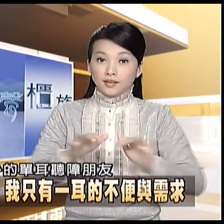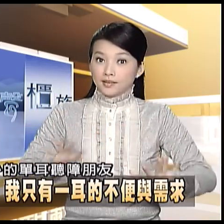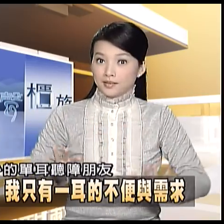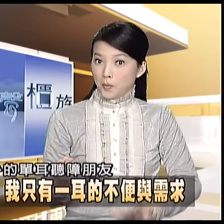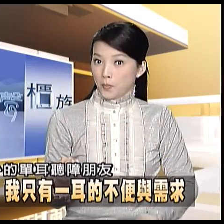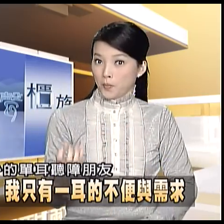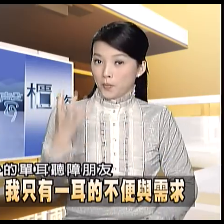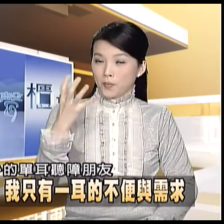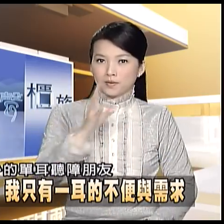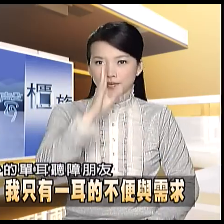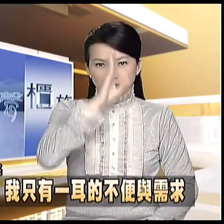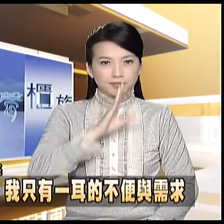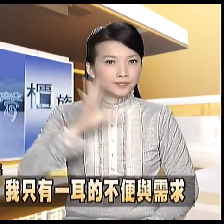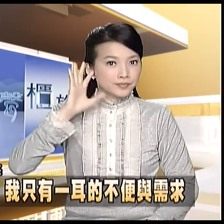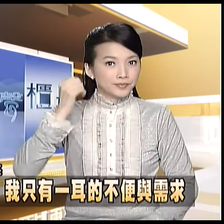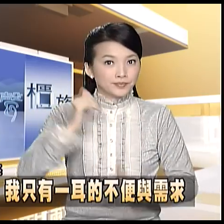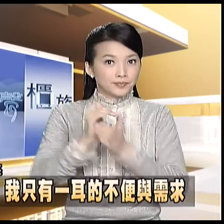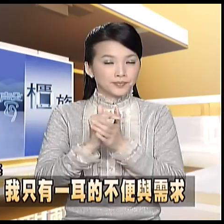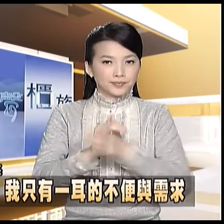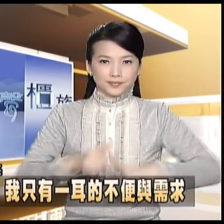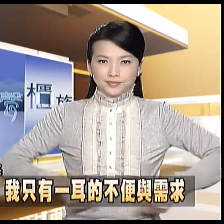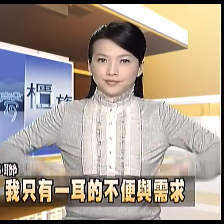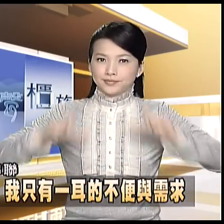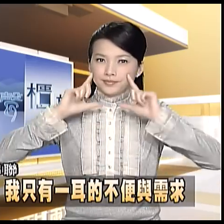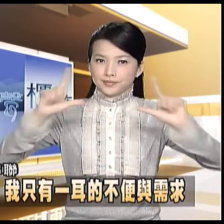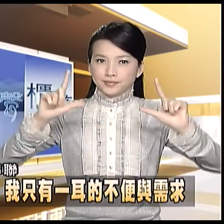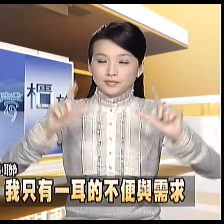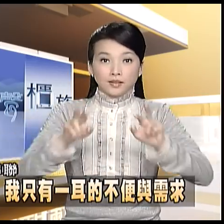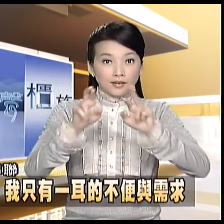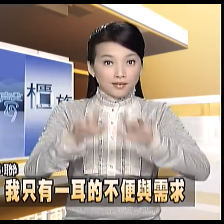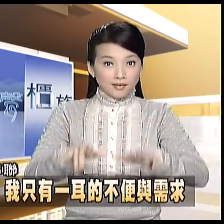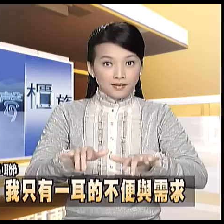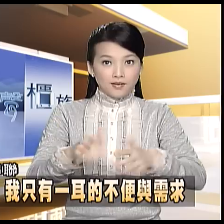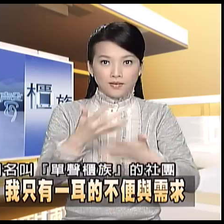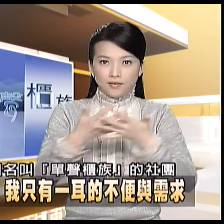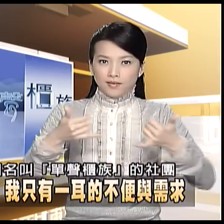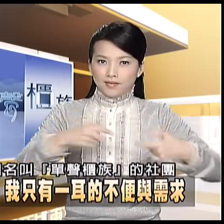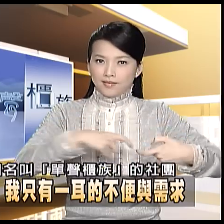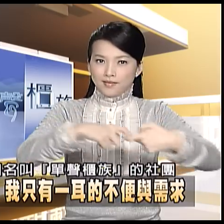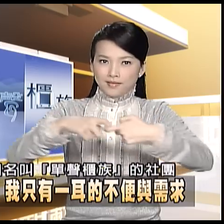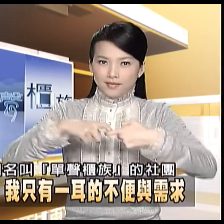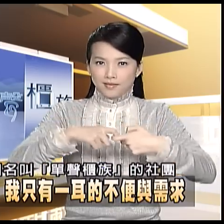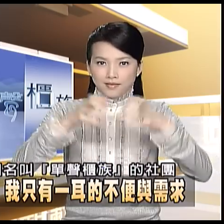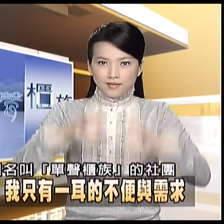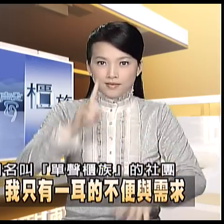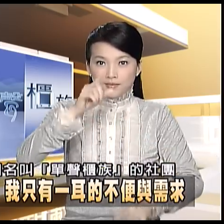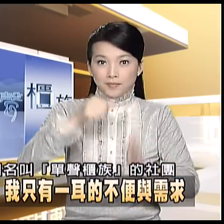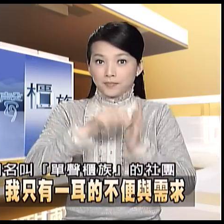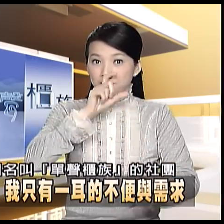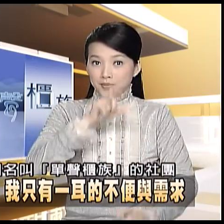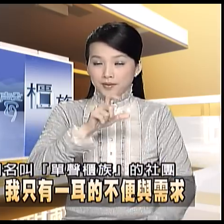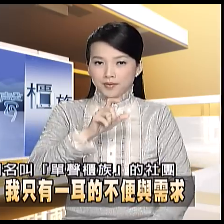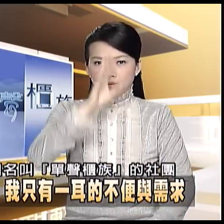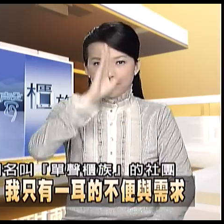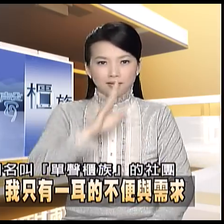耳听障朋友勇敢站出来，从网络上串联，要成立一个名叫单身贵族的社